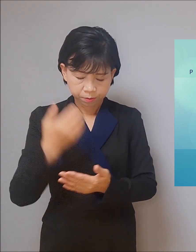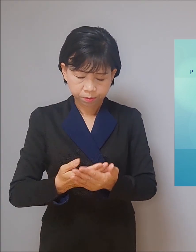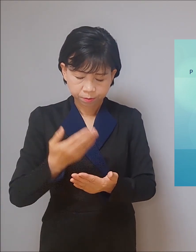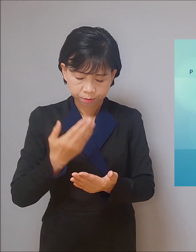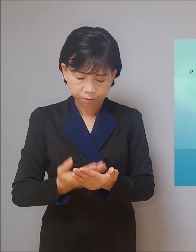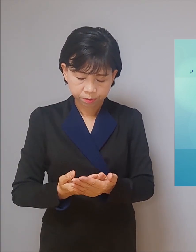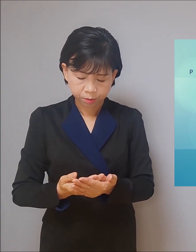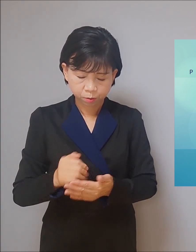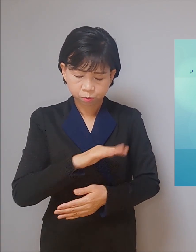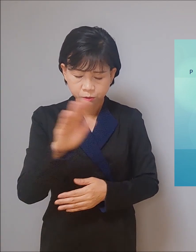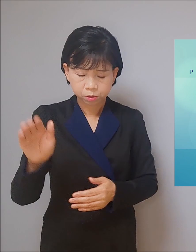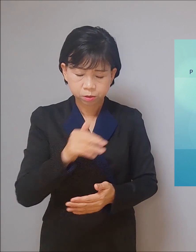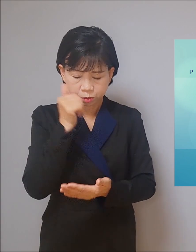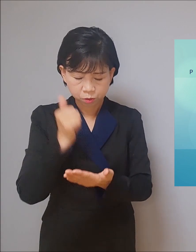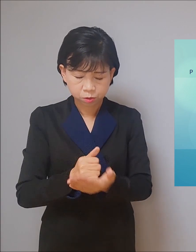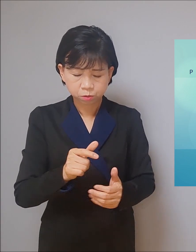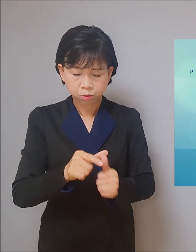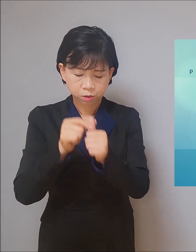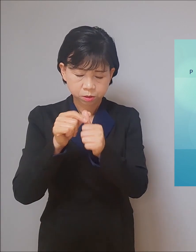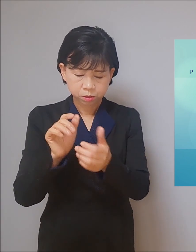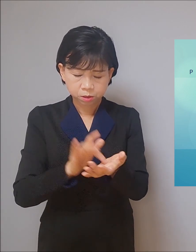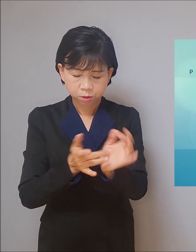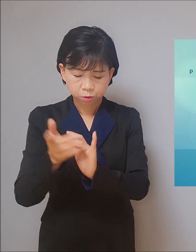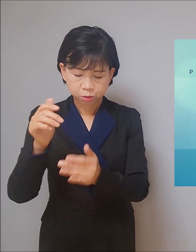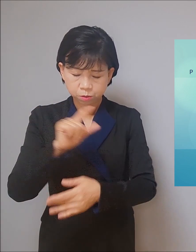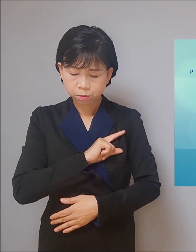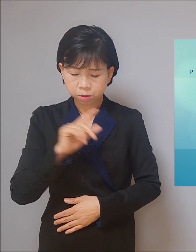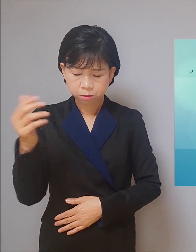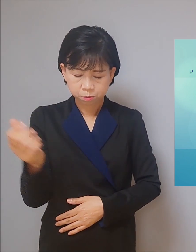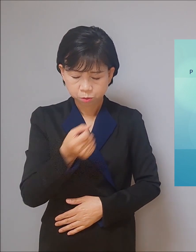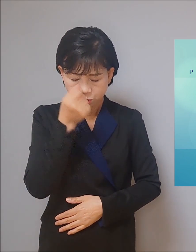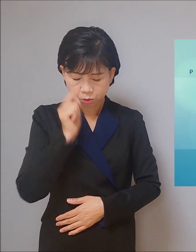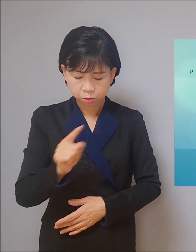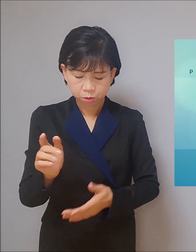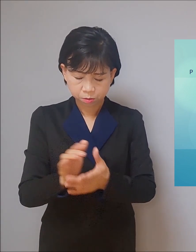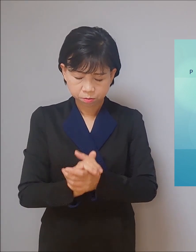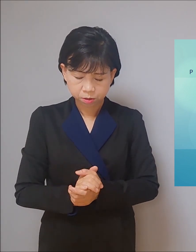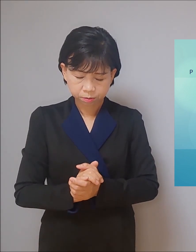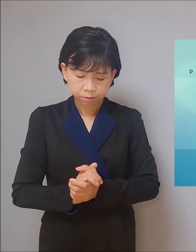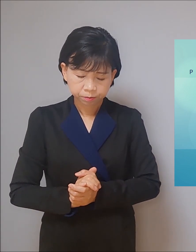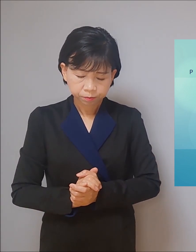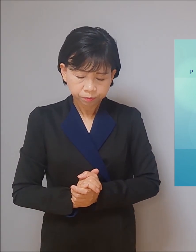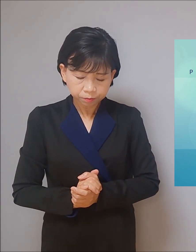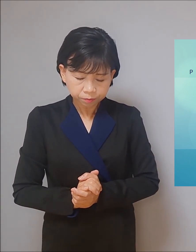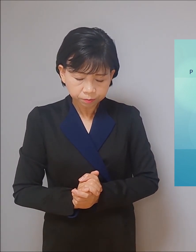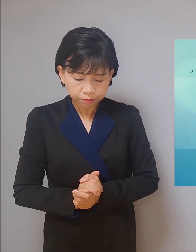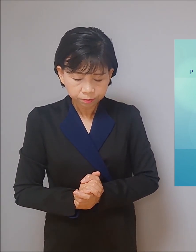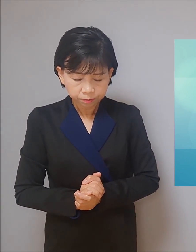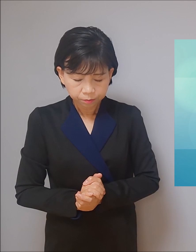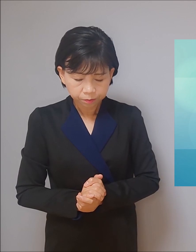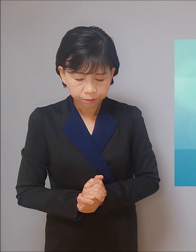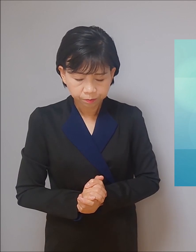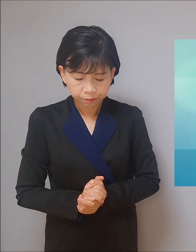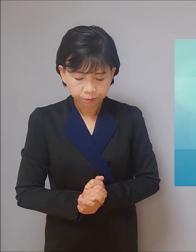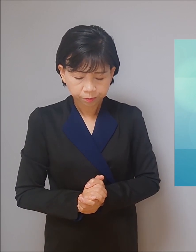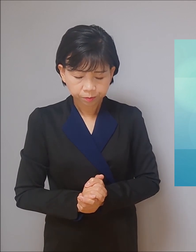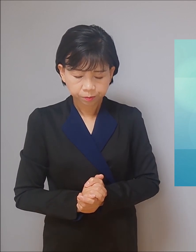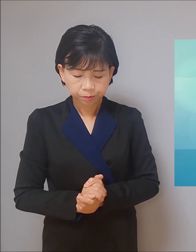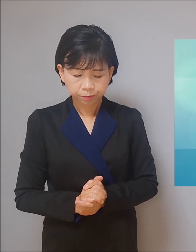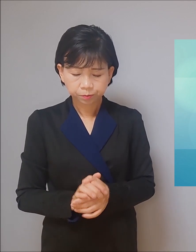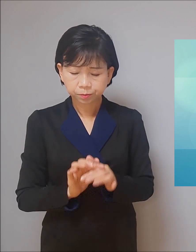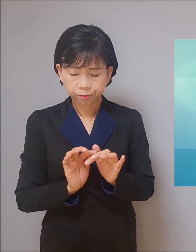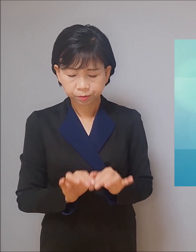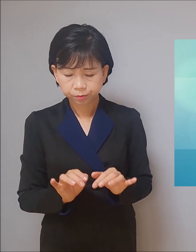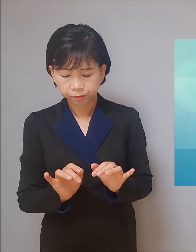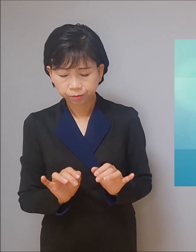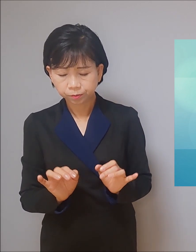받으시옵소서. 우리를 죄에서 구원하신 예수님 이름으로 기도드리옵나이다. 아멘.